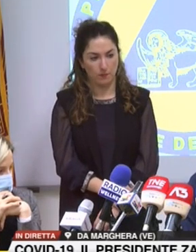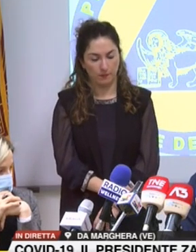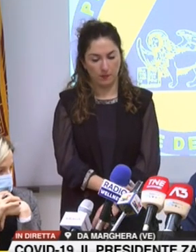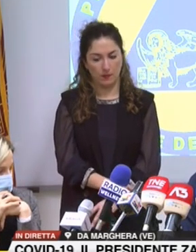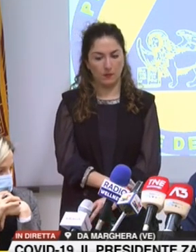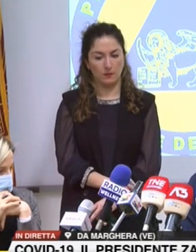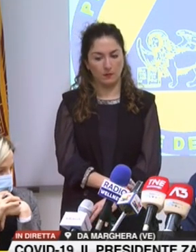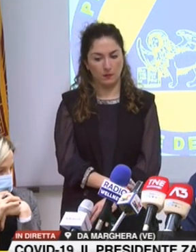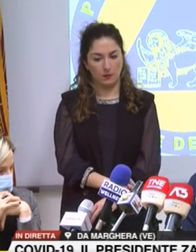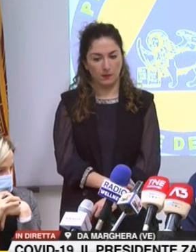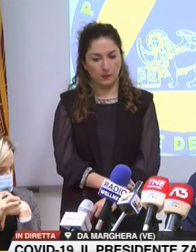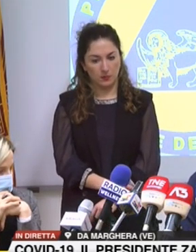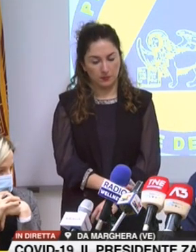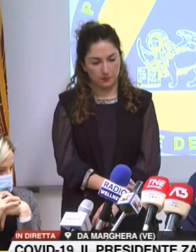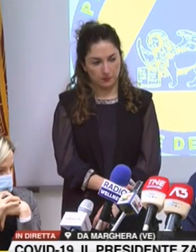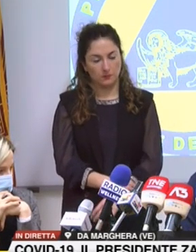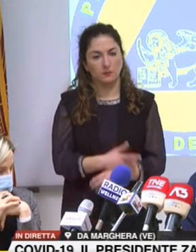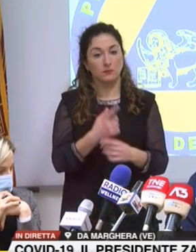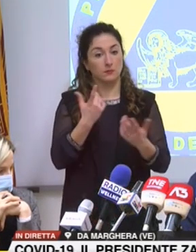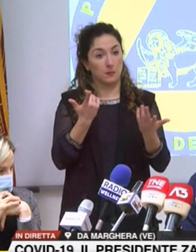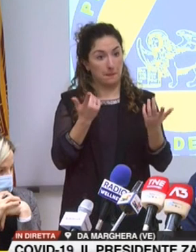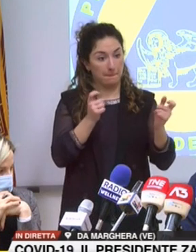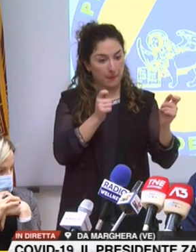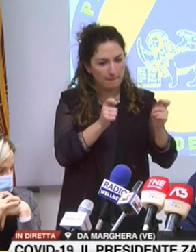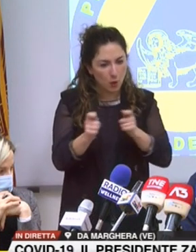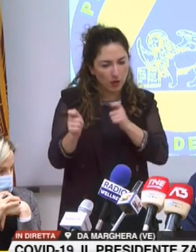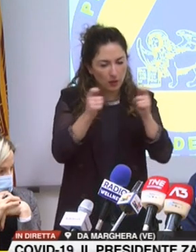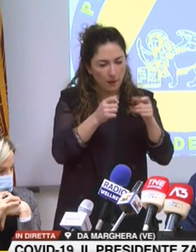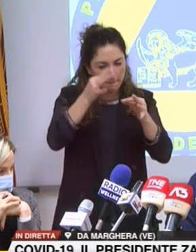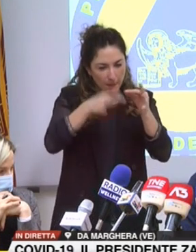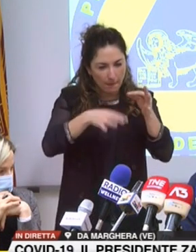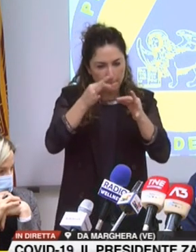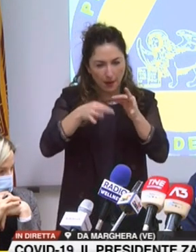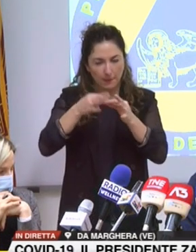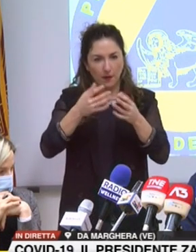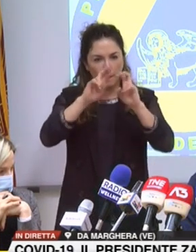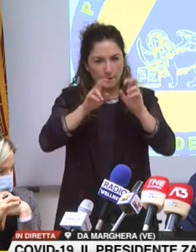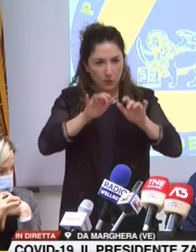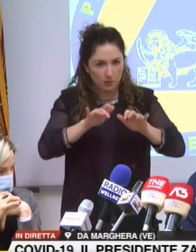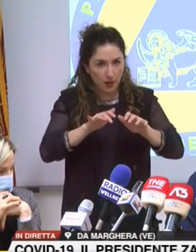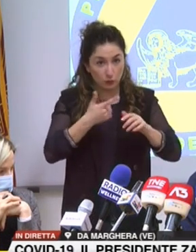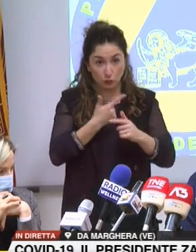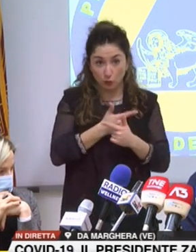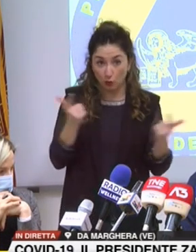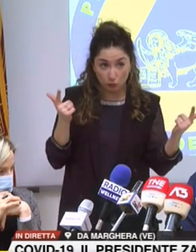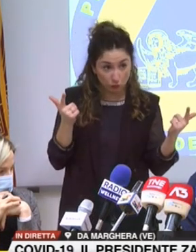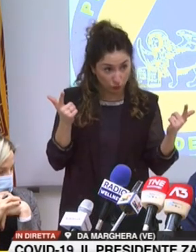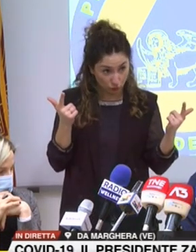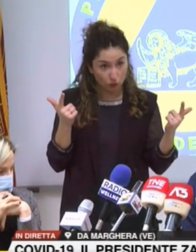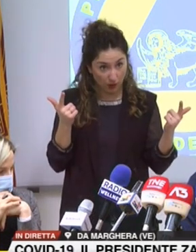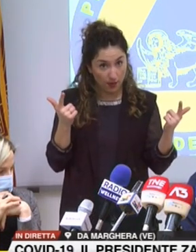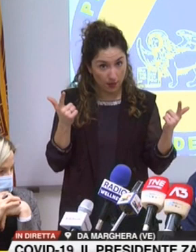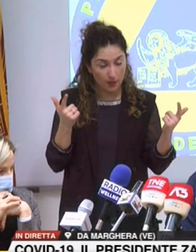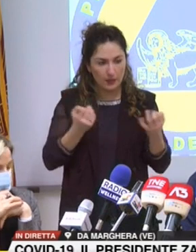avessimo un sistema di monitoraggio quasi istantaneo, un sistema informatico per monitorare in tempo reale la campagna